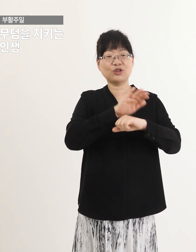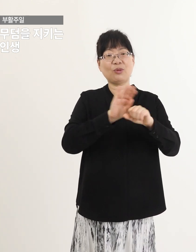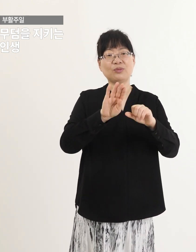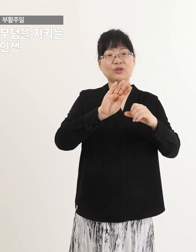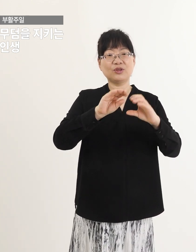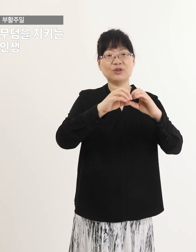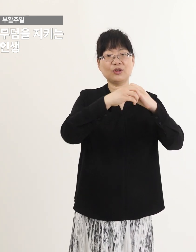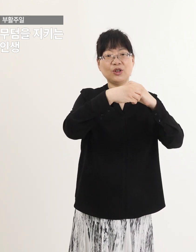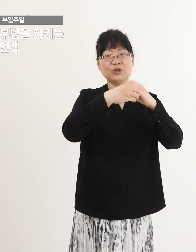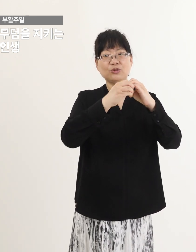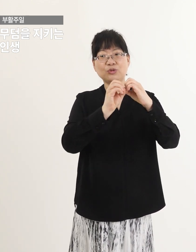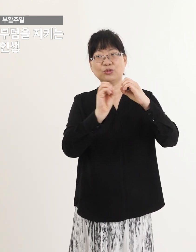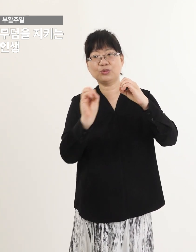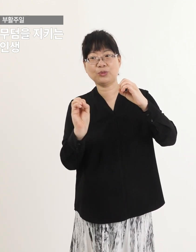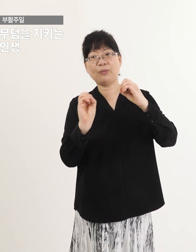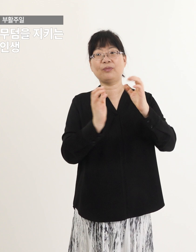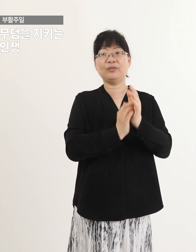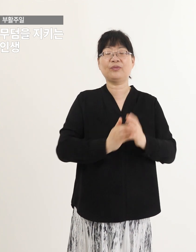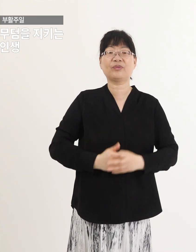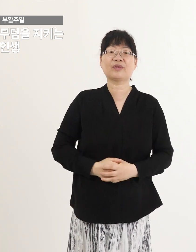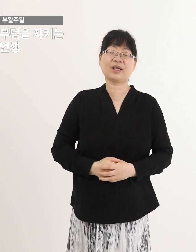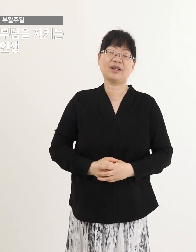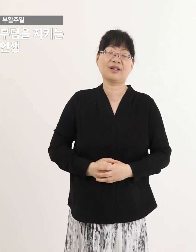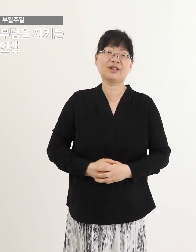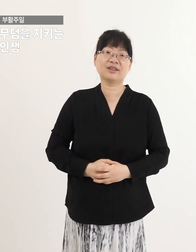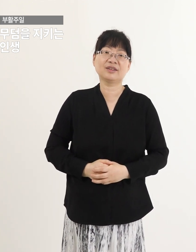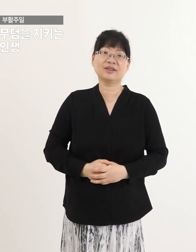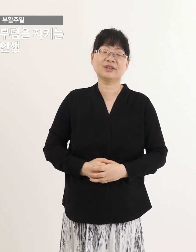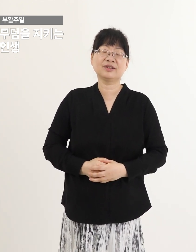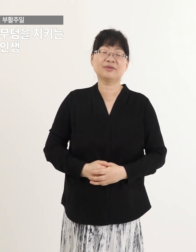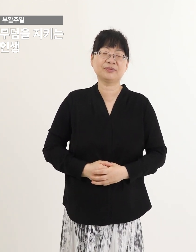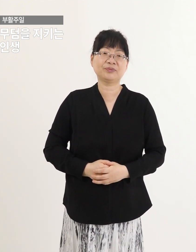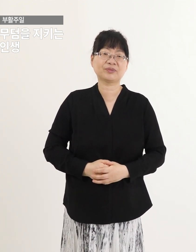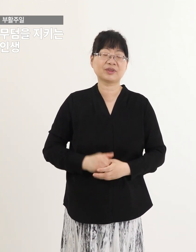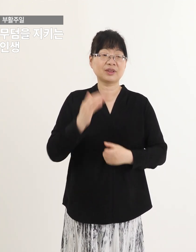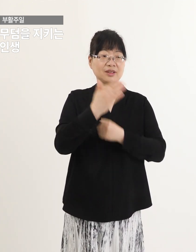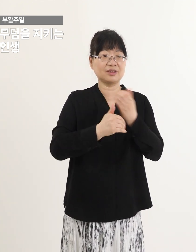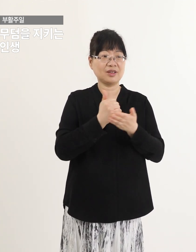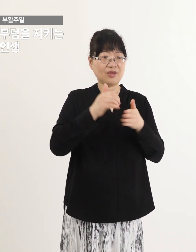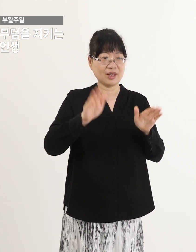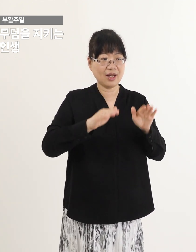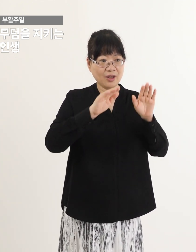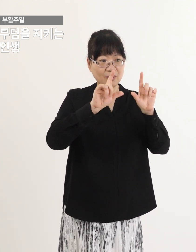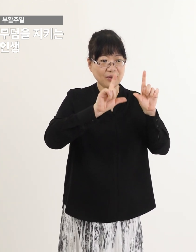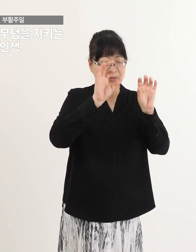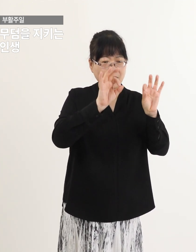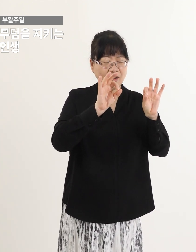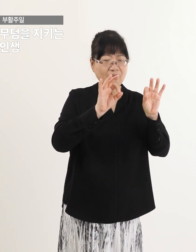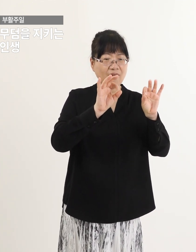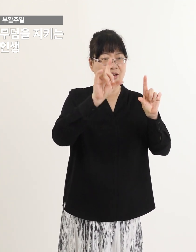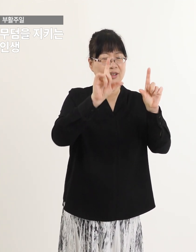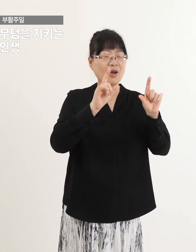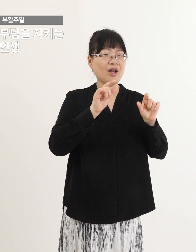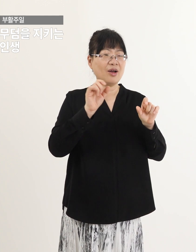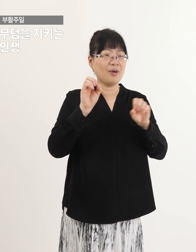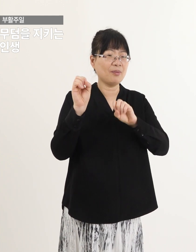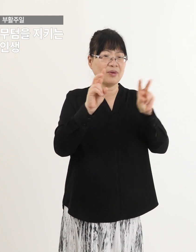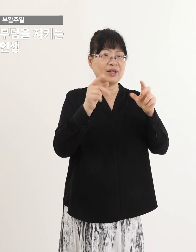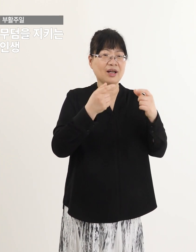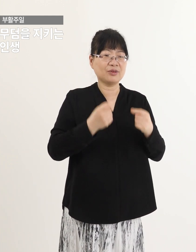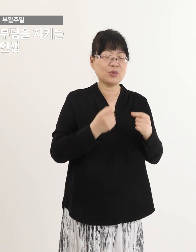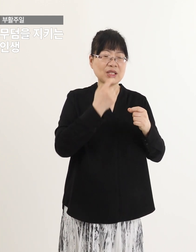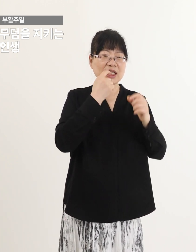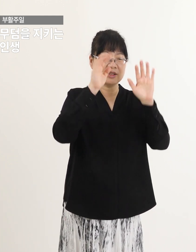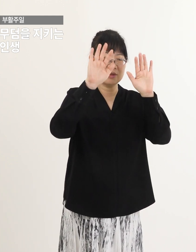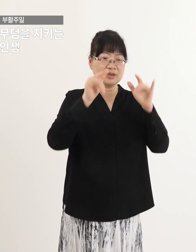그 돌 위에 천사들이 앉아있는데 3절, 그 형상이 번개 같고 그 옷은 눈같이 희거늘. 4절